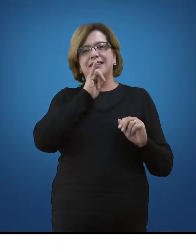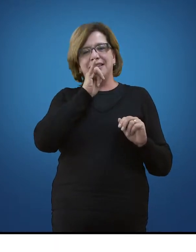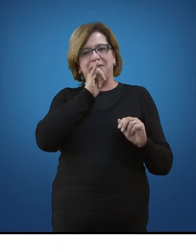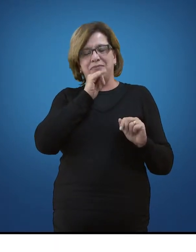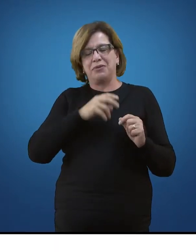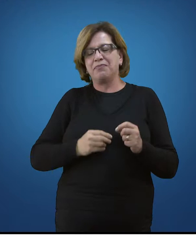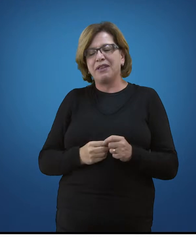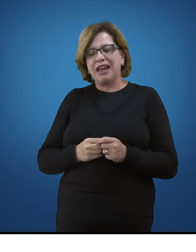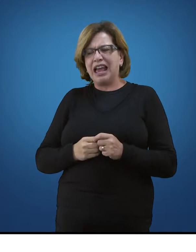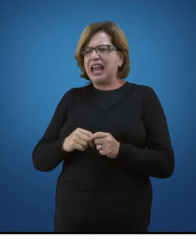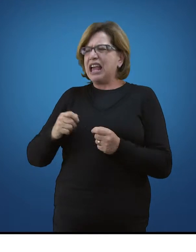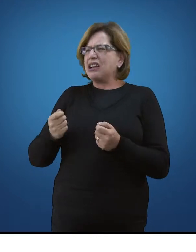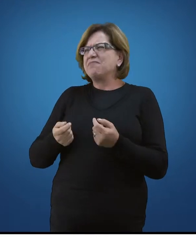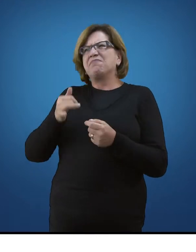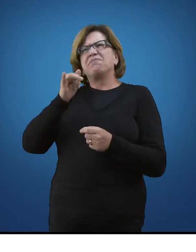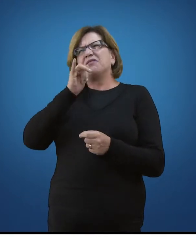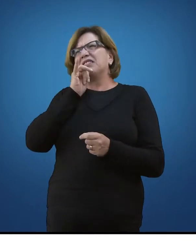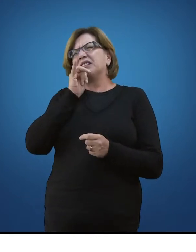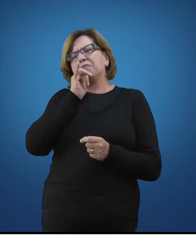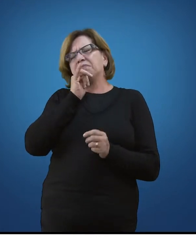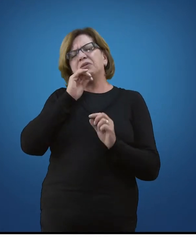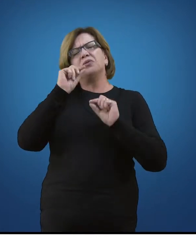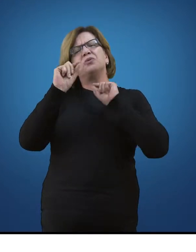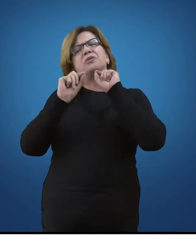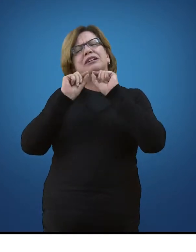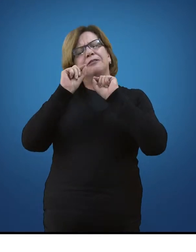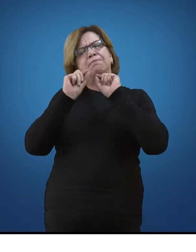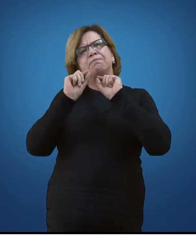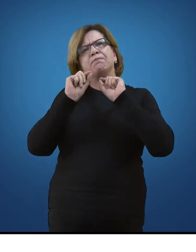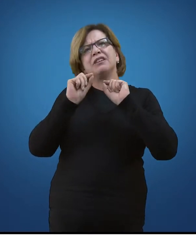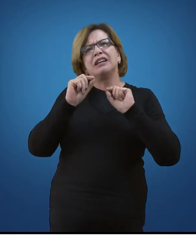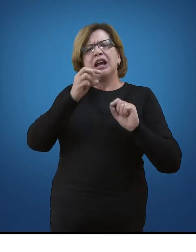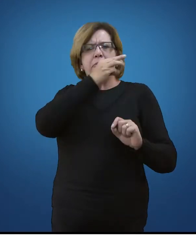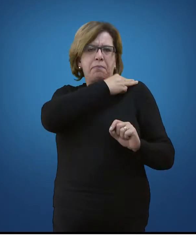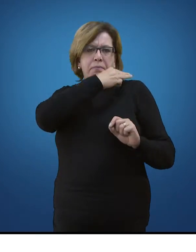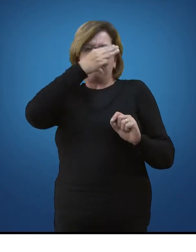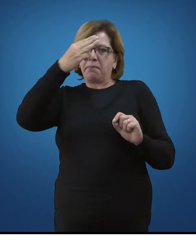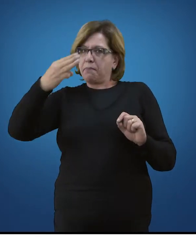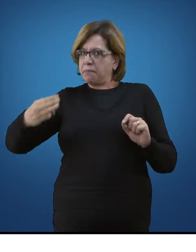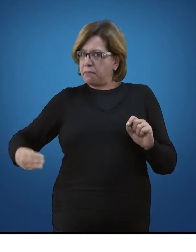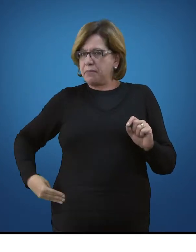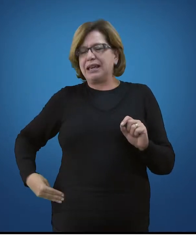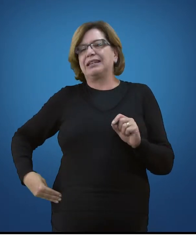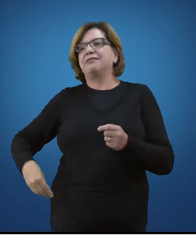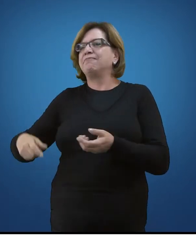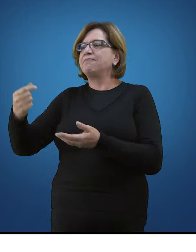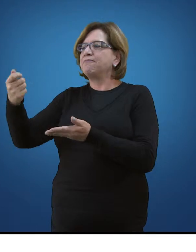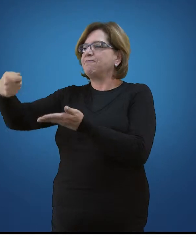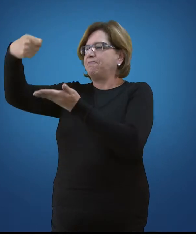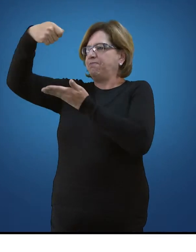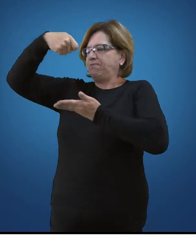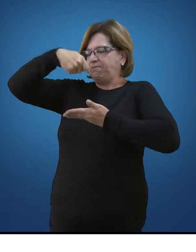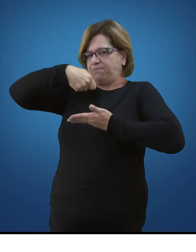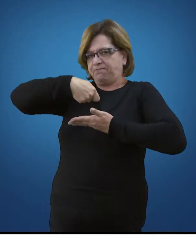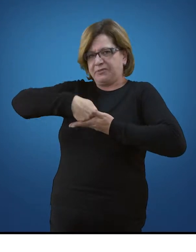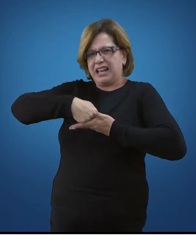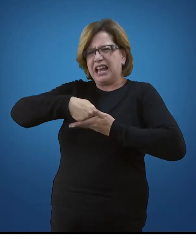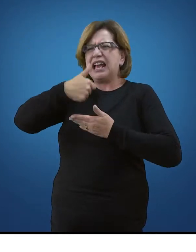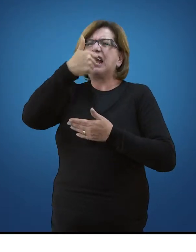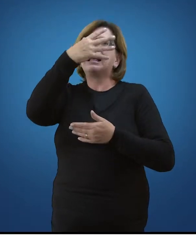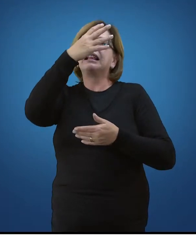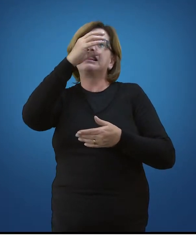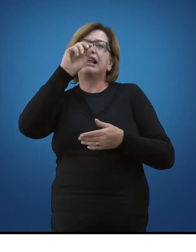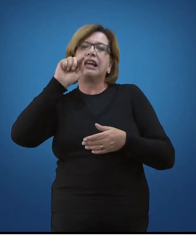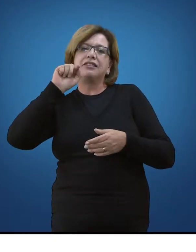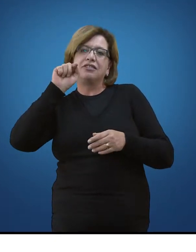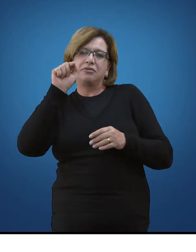de fomento, pode ser ele, vamos exemplificar, o Ministério da Educação. Eu recebo um recurso de